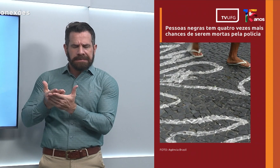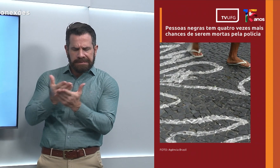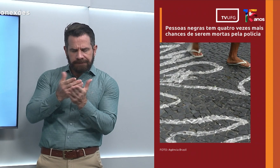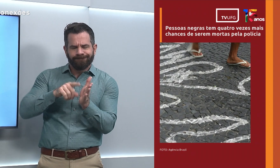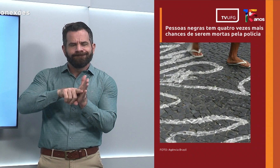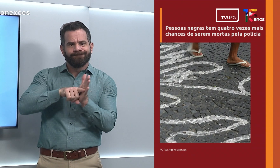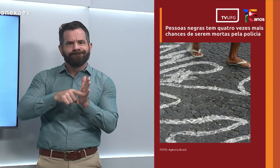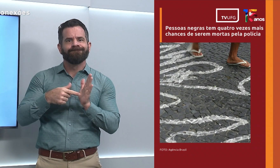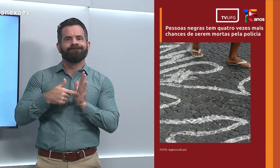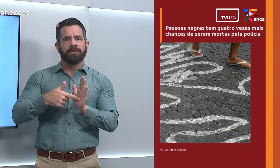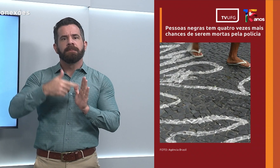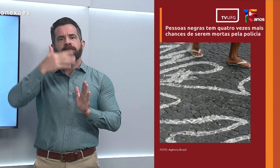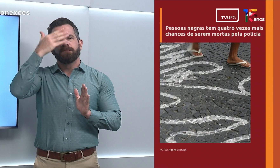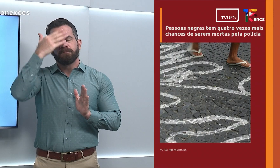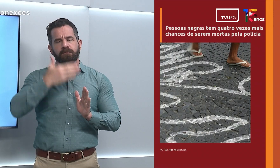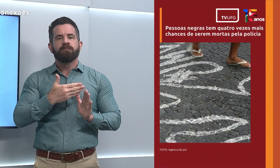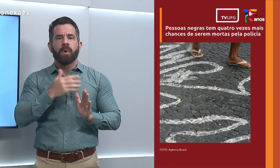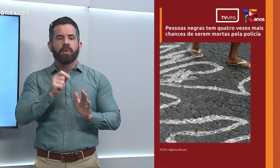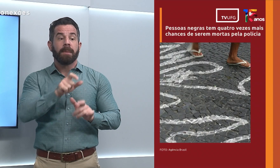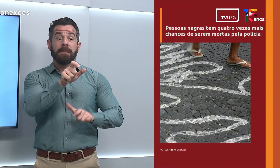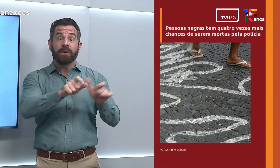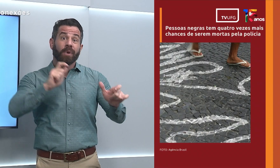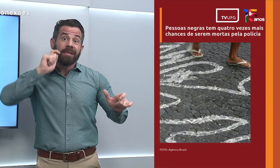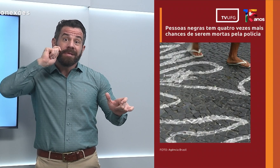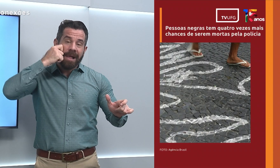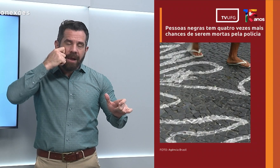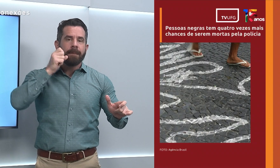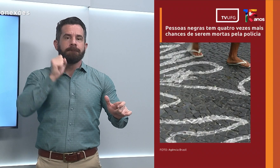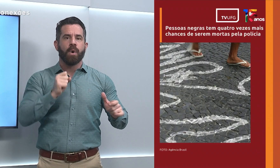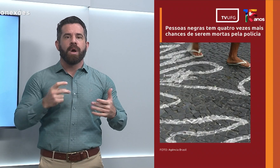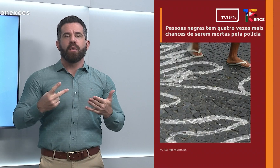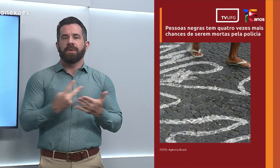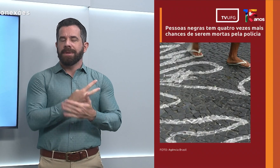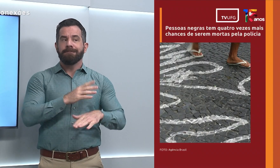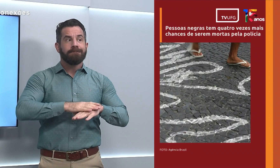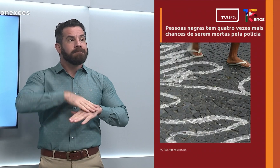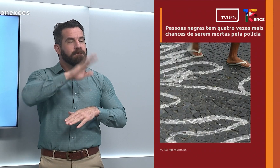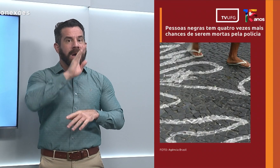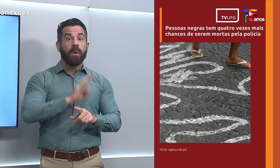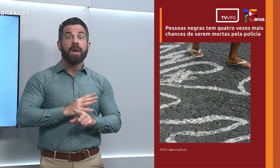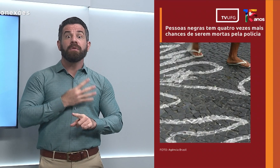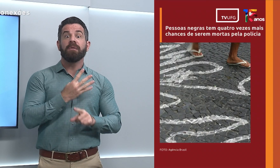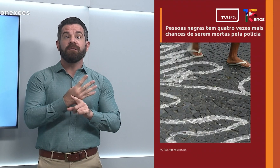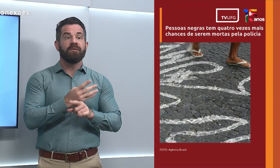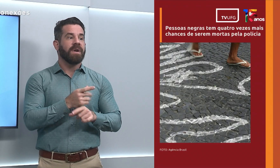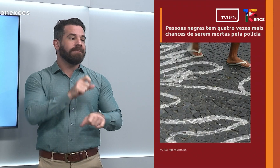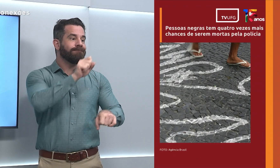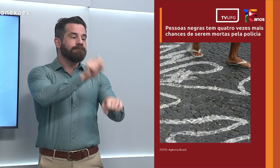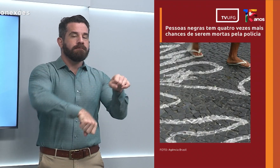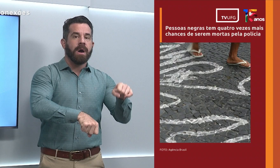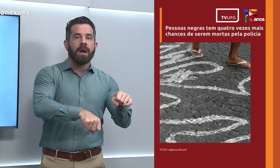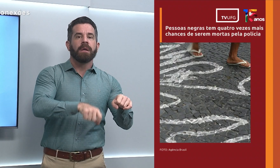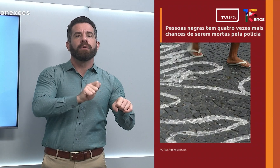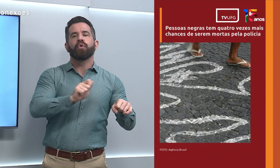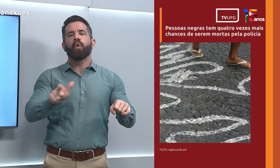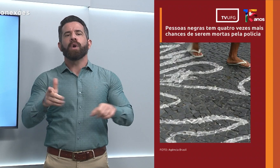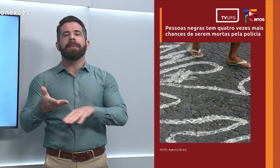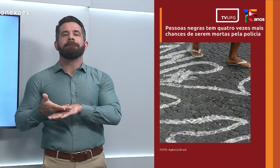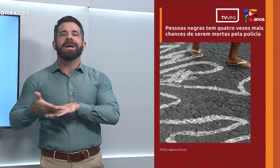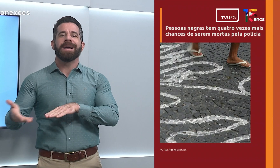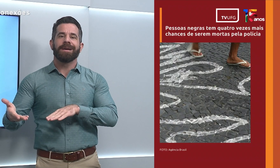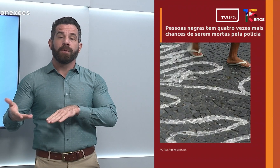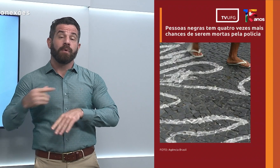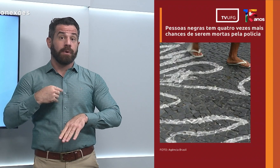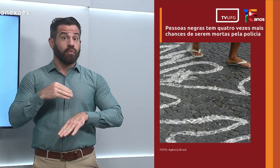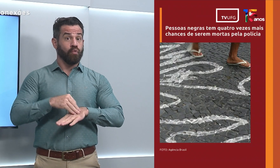têm 4 vezes mais chances de serem mortas pela polícia do que as pessoas brancas. O